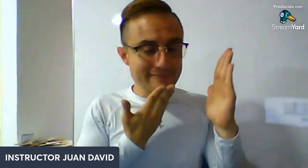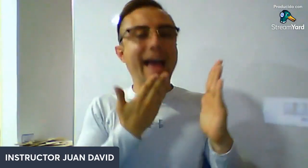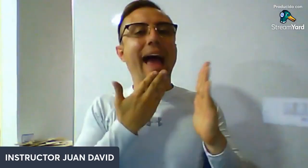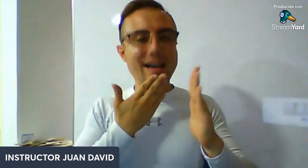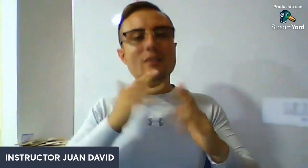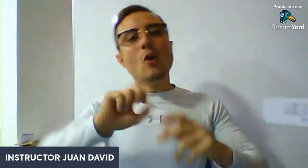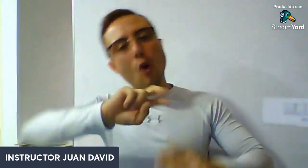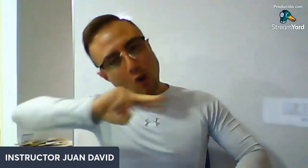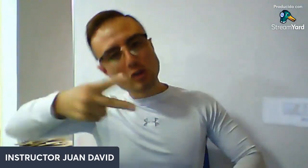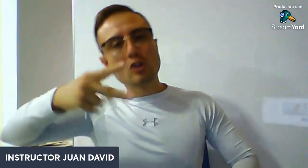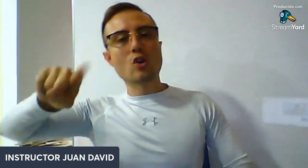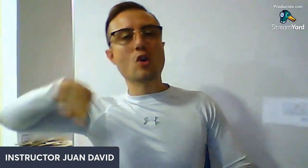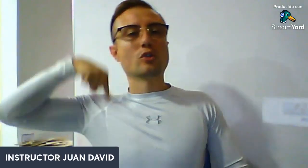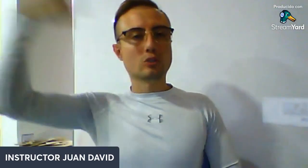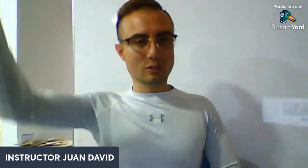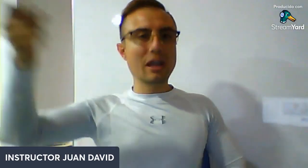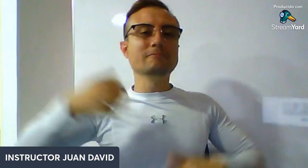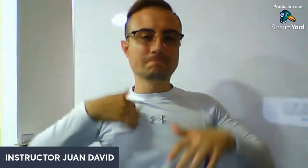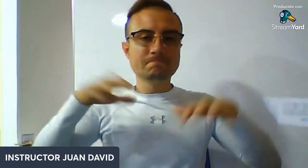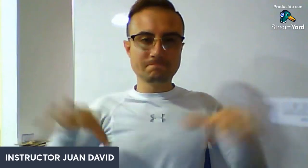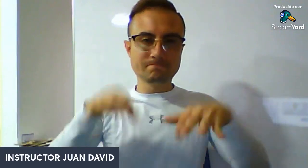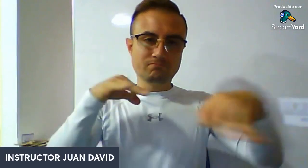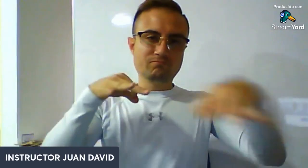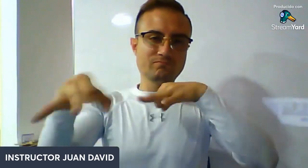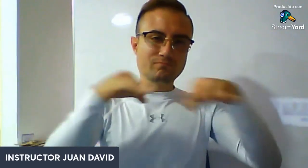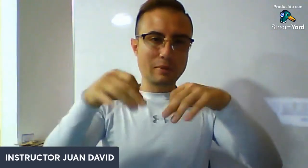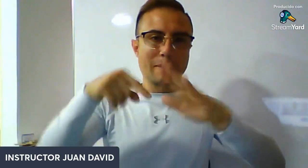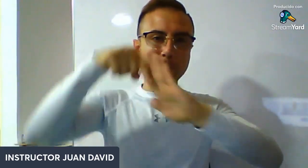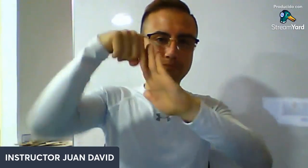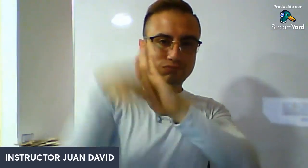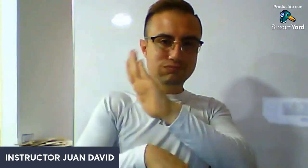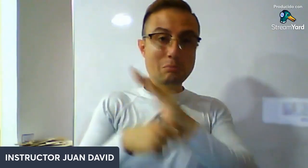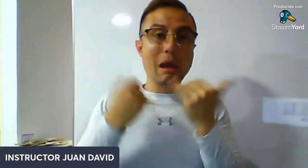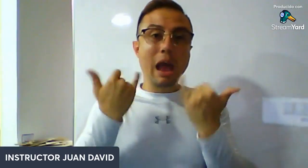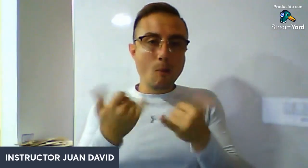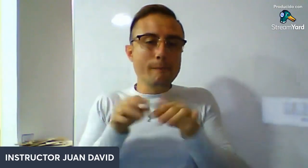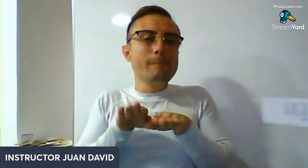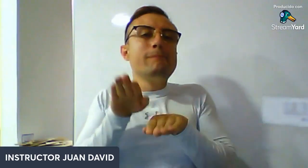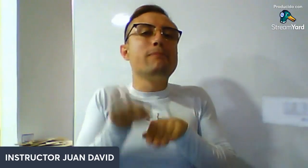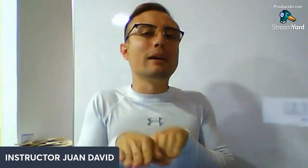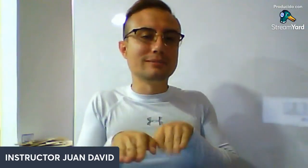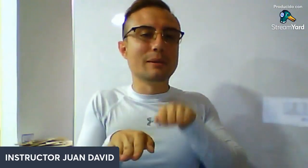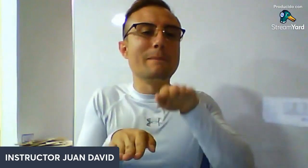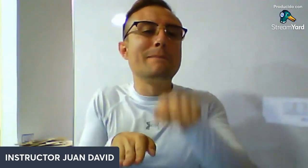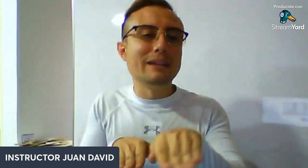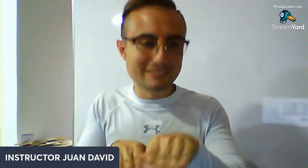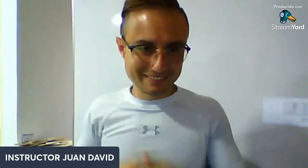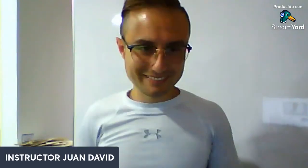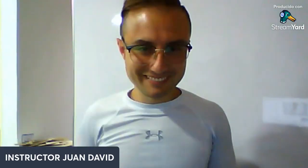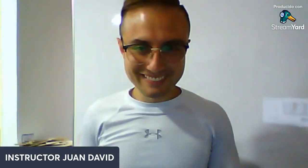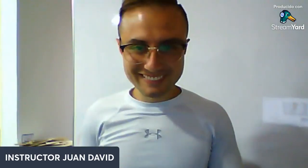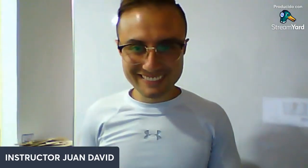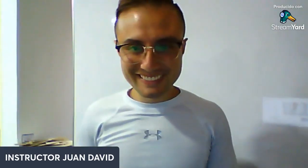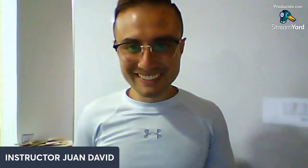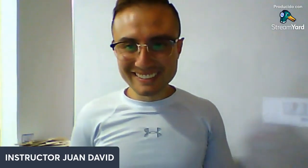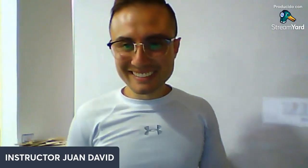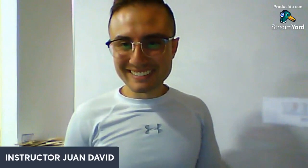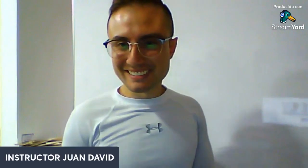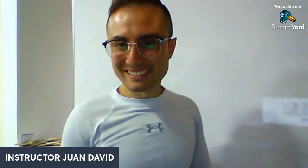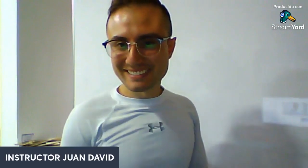primer paso lo voy a hacer con el tablero en una próxima clase haremos un segundo paso que es más profundo pero en el día de hoy pues vamos a